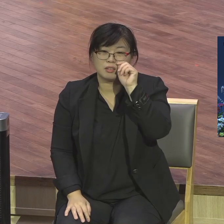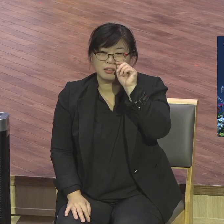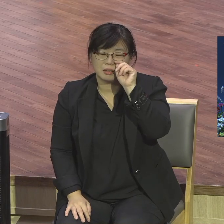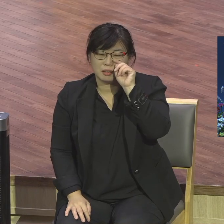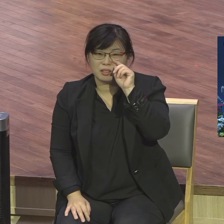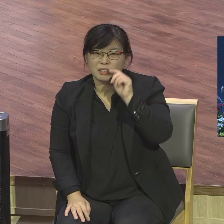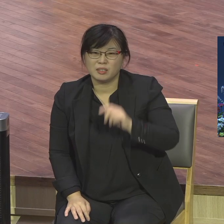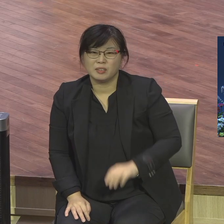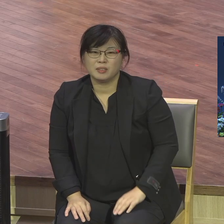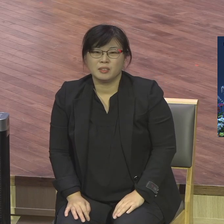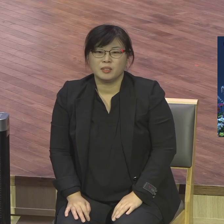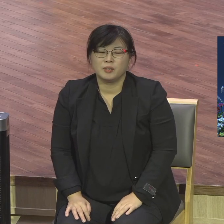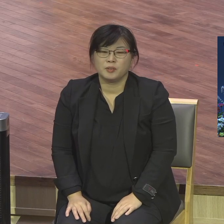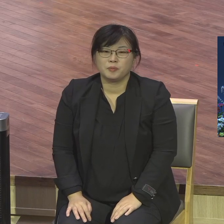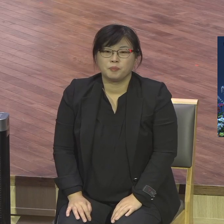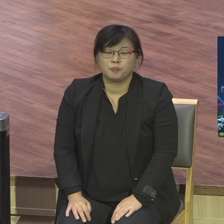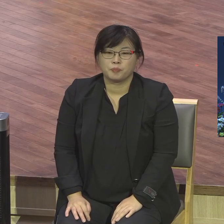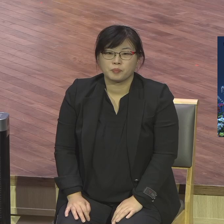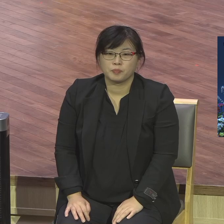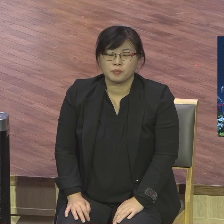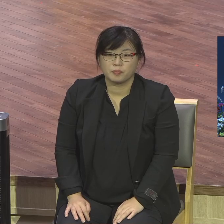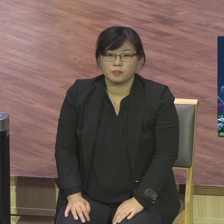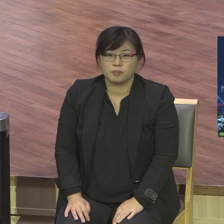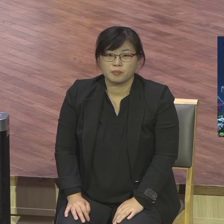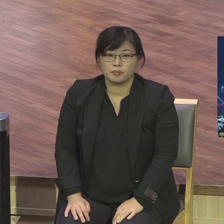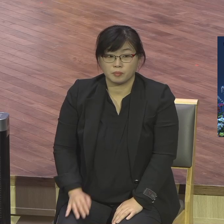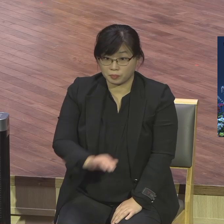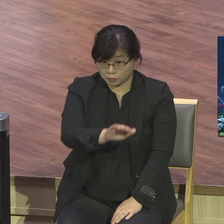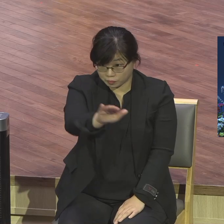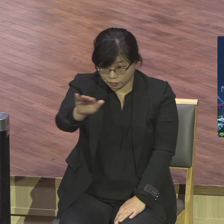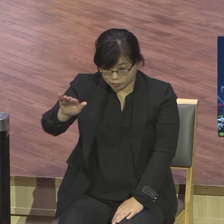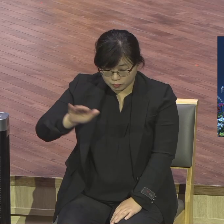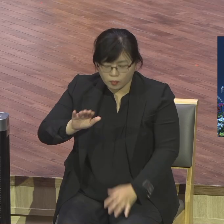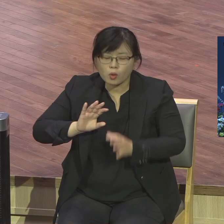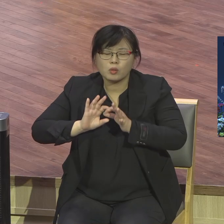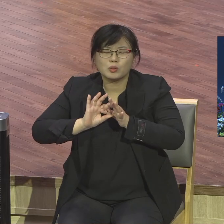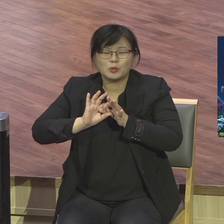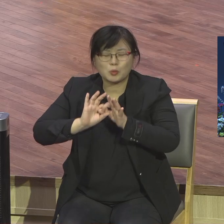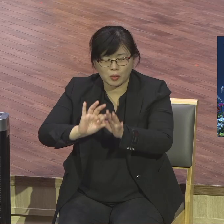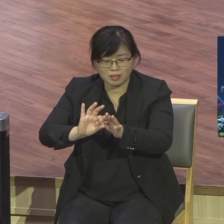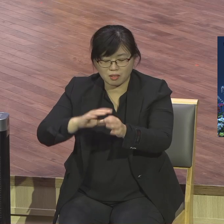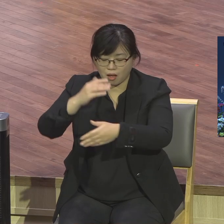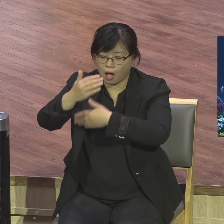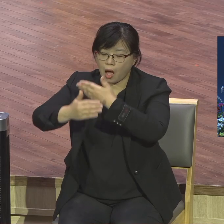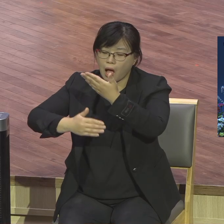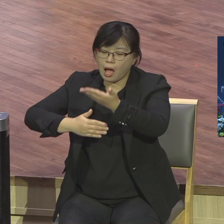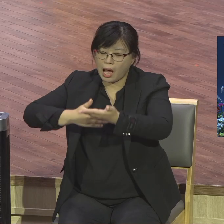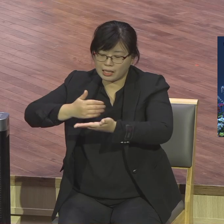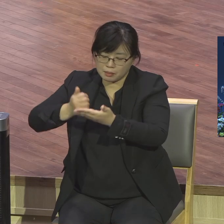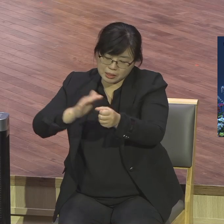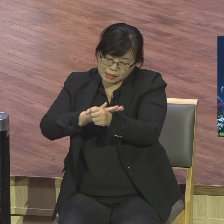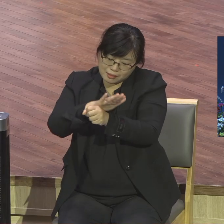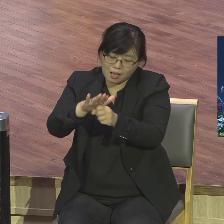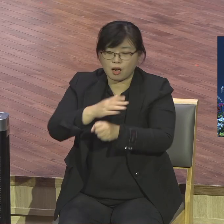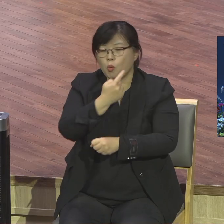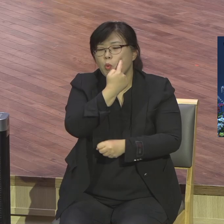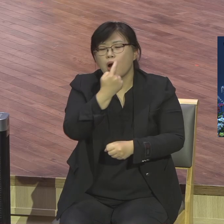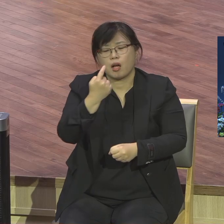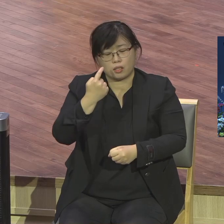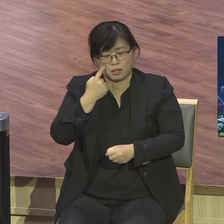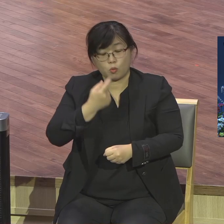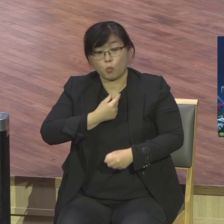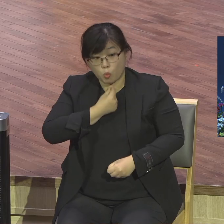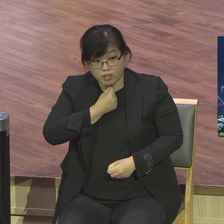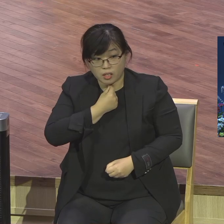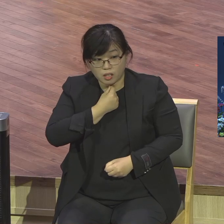우리를 통해서 유일성의 사랑을 받기 원하세요 아멘